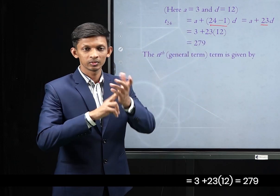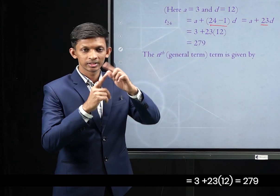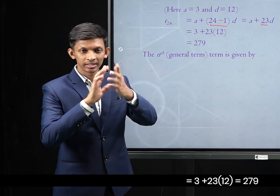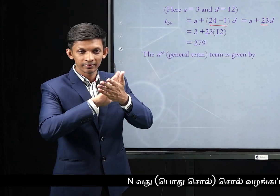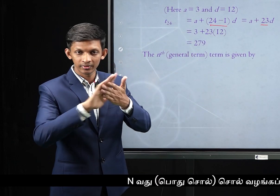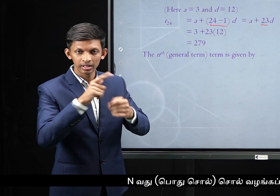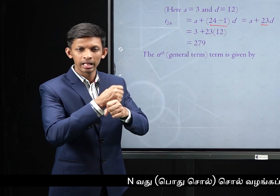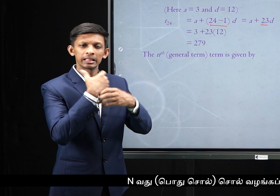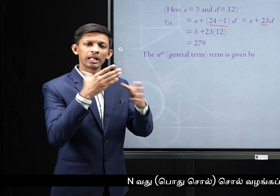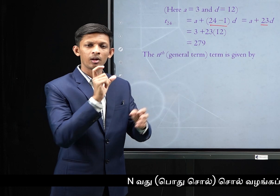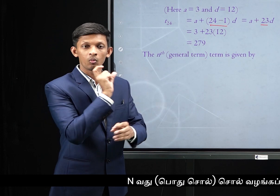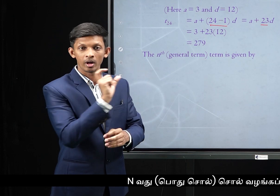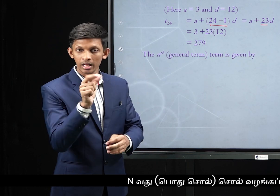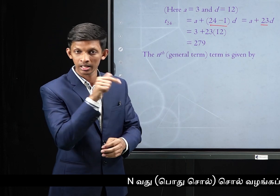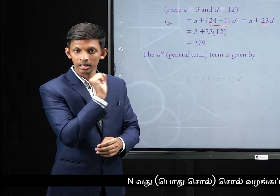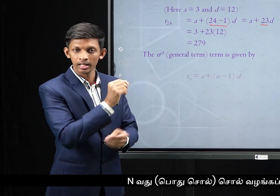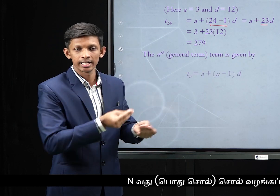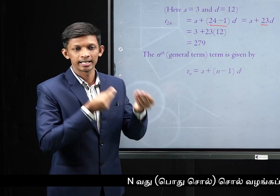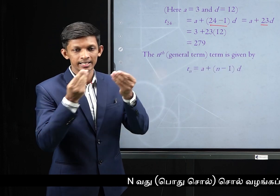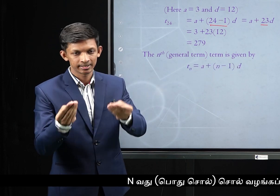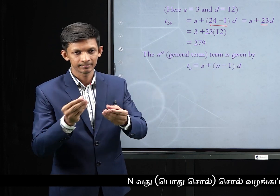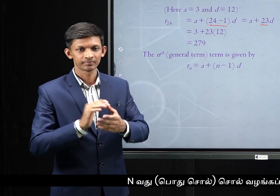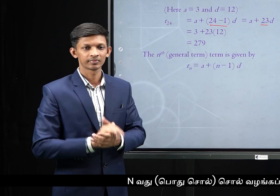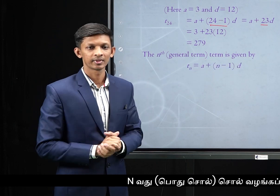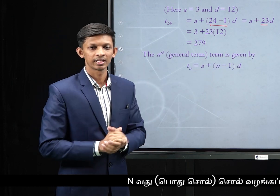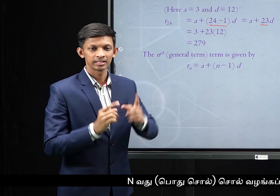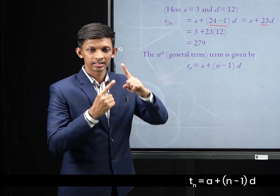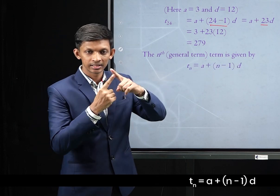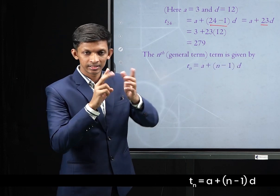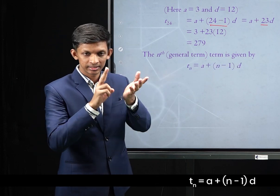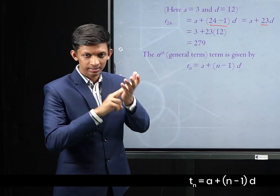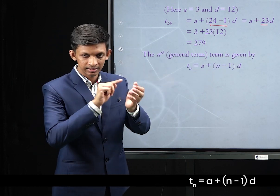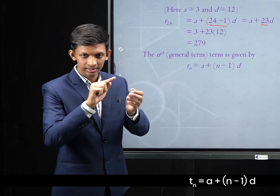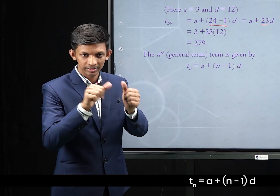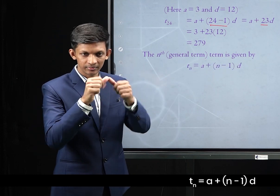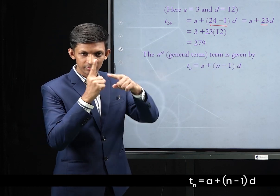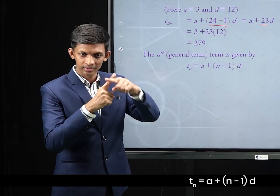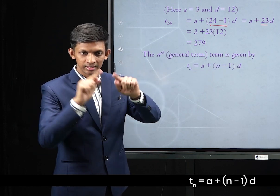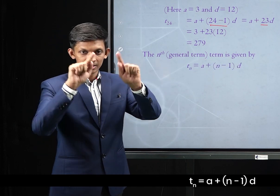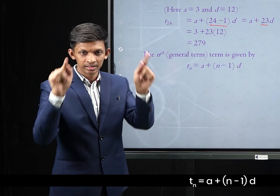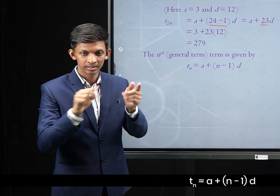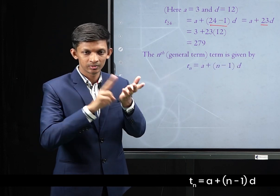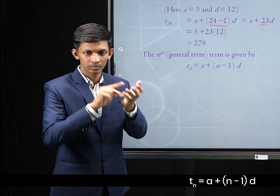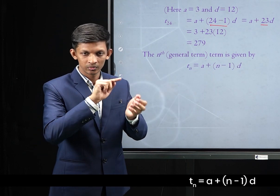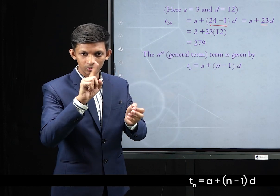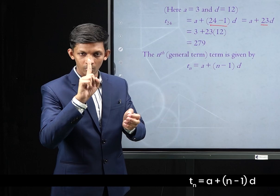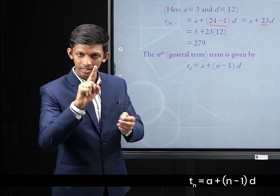279. எண்ணாவது அதாவது பொதுச்சொல் வழங்கப்படுகிறது. tn ஈடு ஏ கூட்டல் அடைப்புக்குறிக்குள்